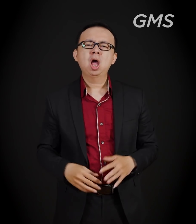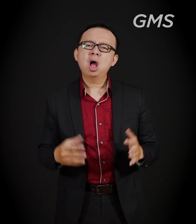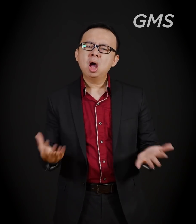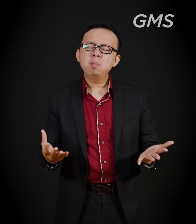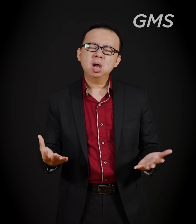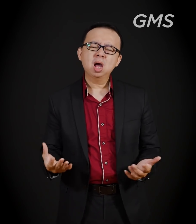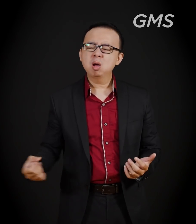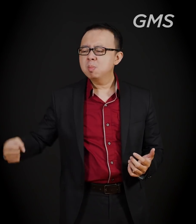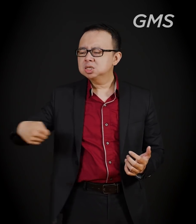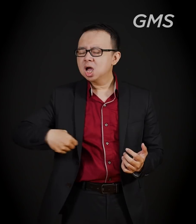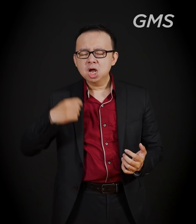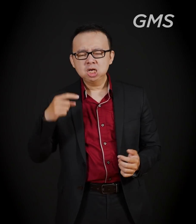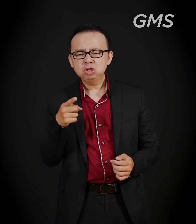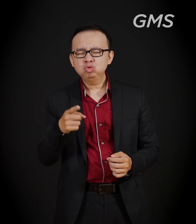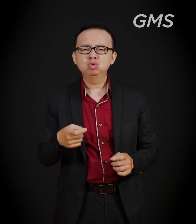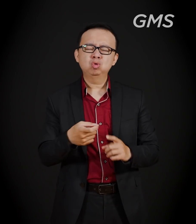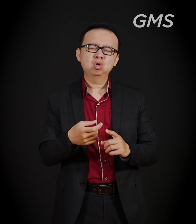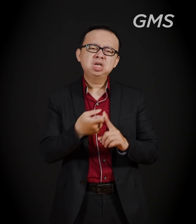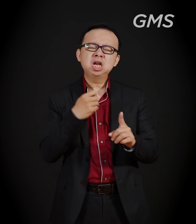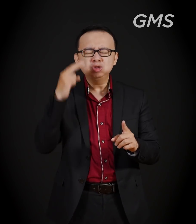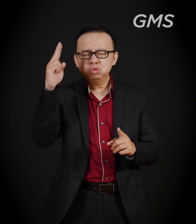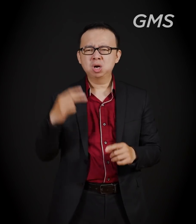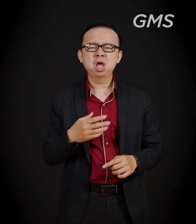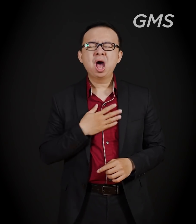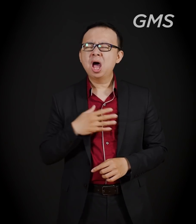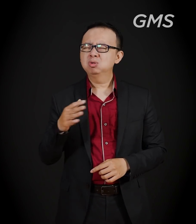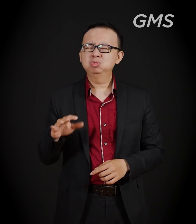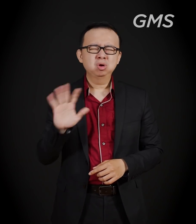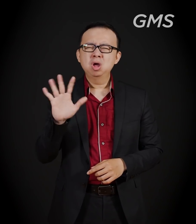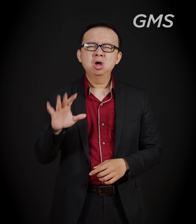terus harus menghadapi ini? Terus saya udah gak kuat menghadapi ini.